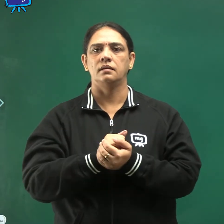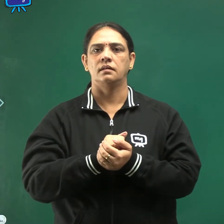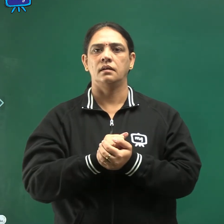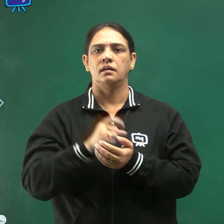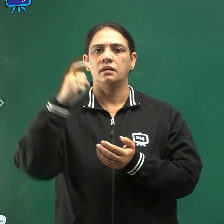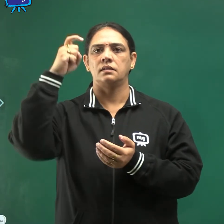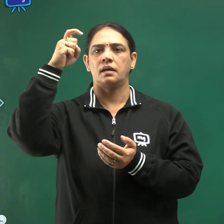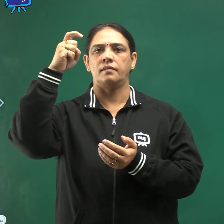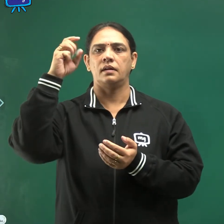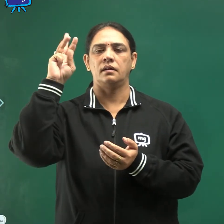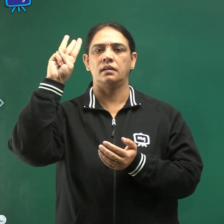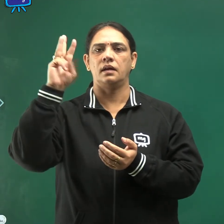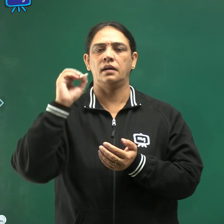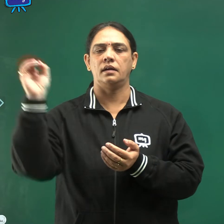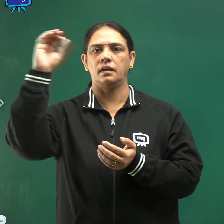73 डिग्री